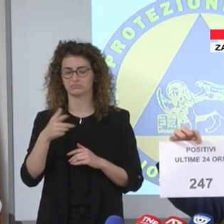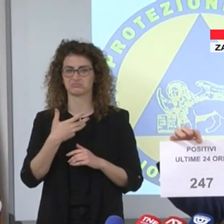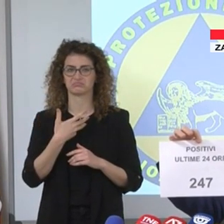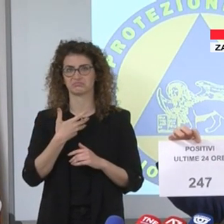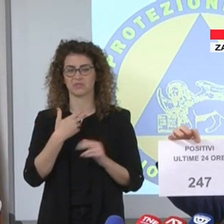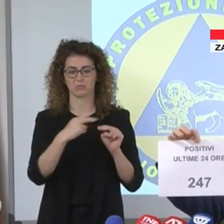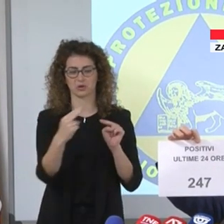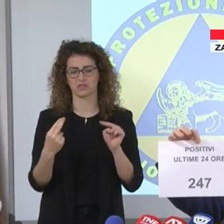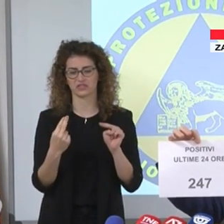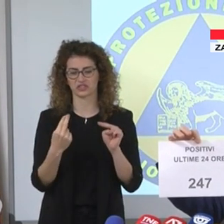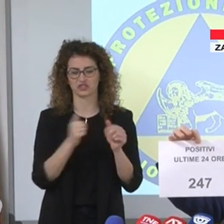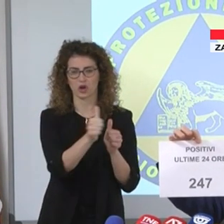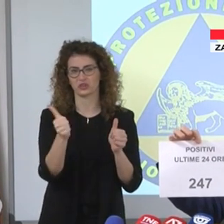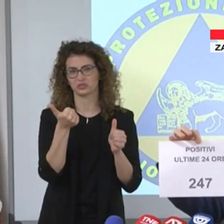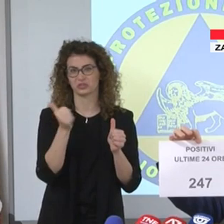una trentina per provincia.